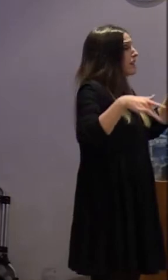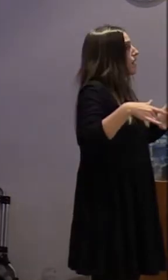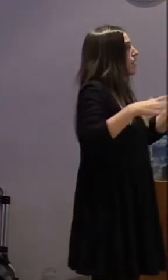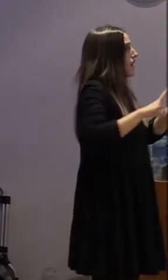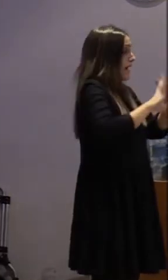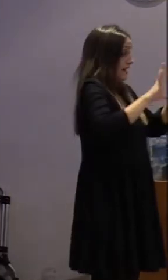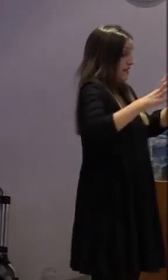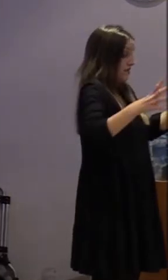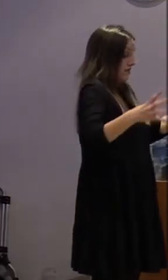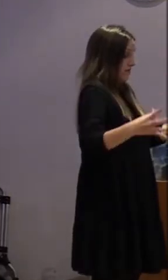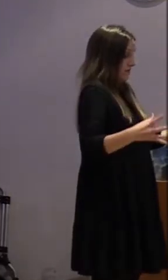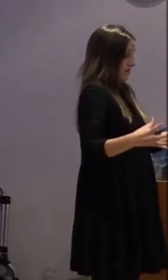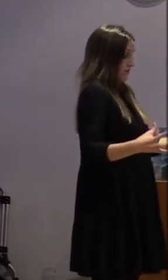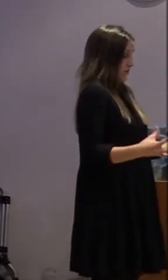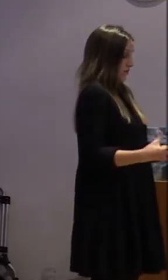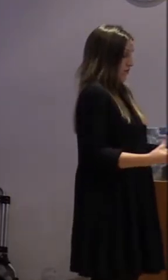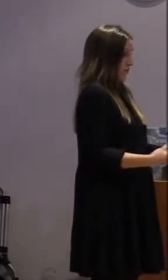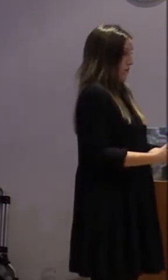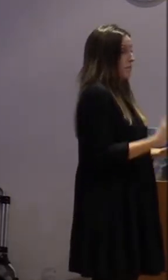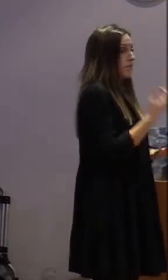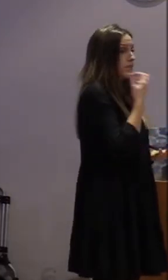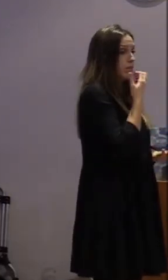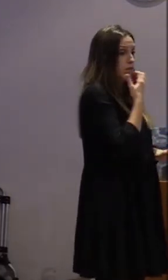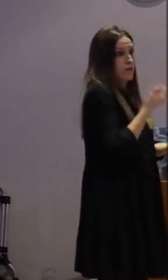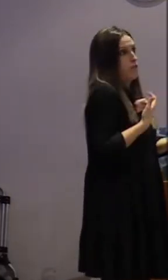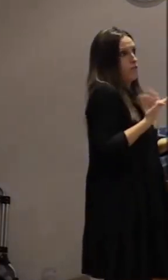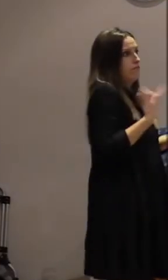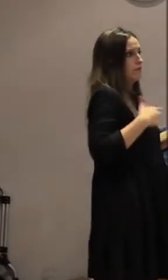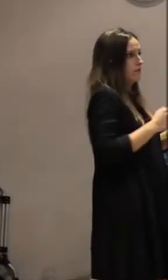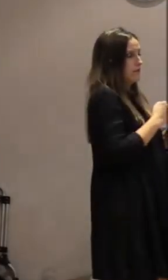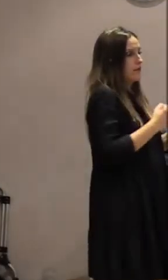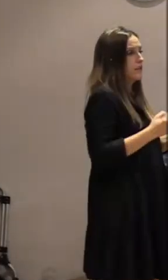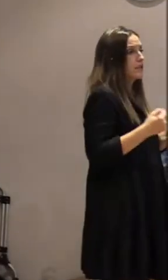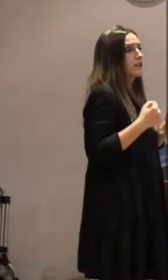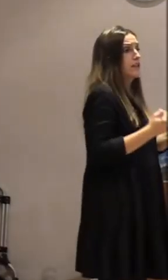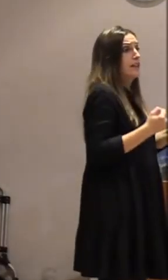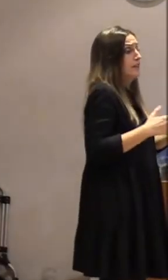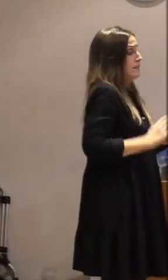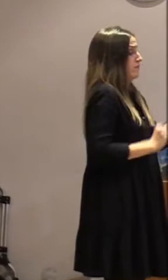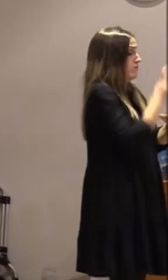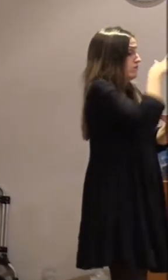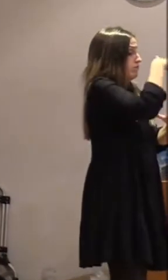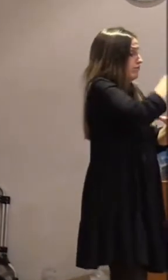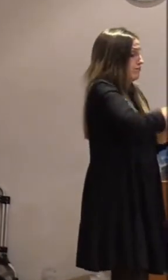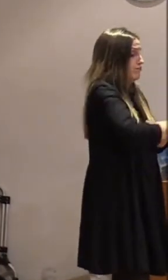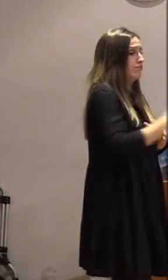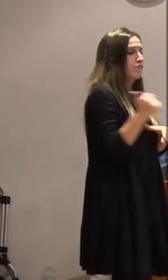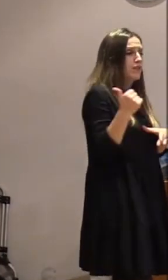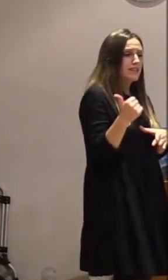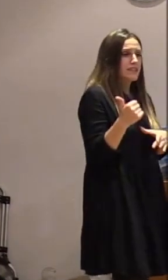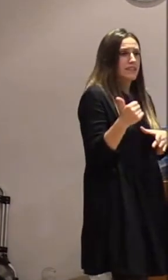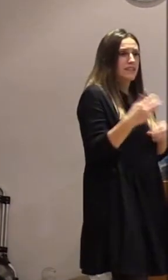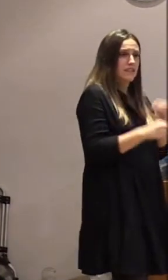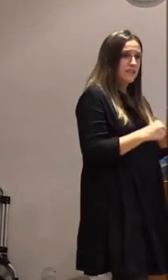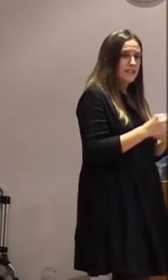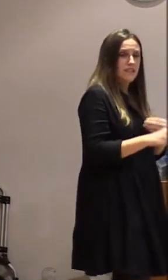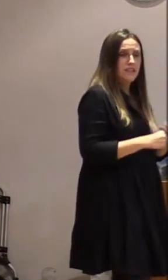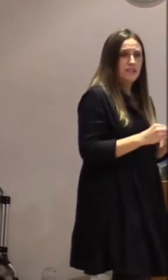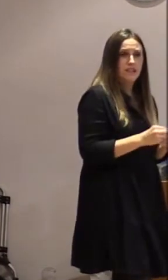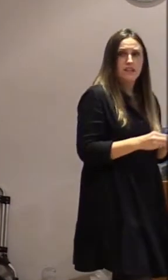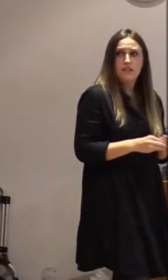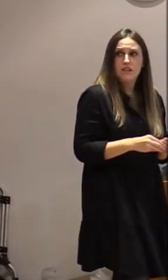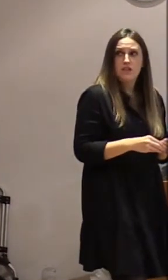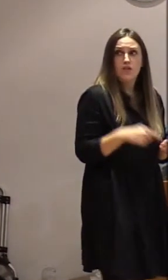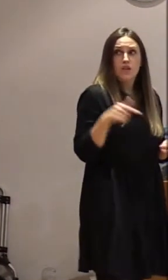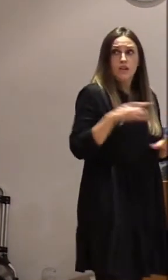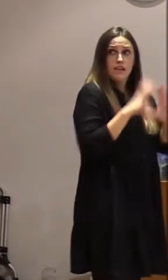toda la Tierra si la columna es muy grande, como ocurre con las grandes erupciones volcánicas. Ese hecho, la influencia de los volcanes en el